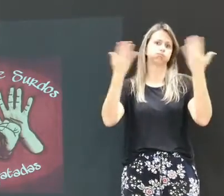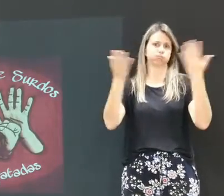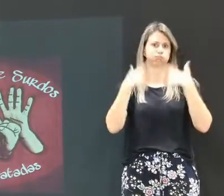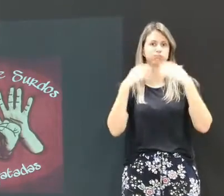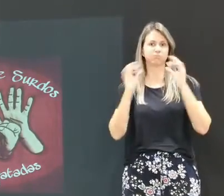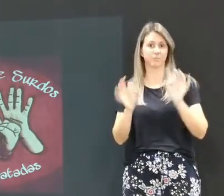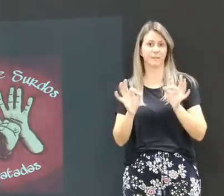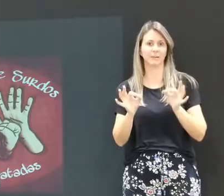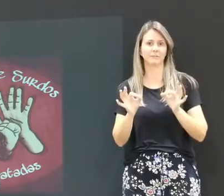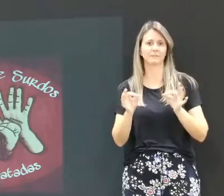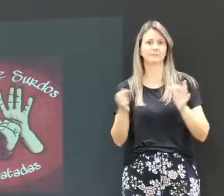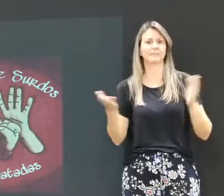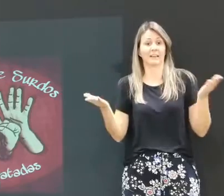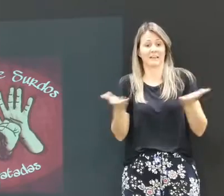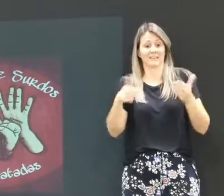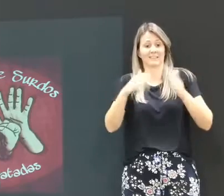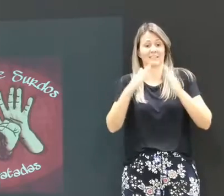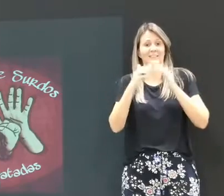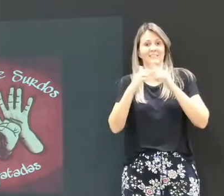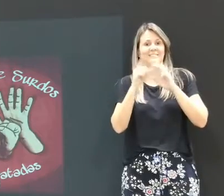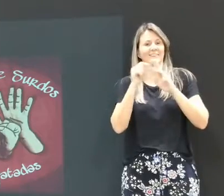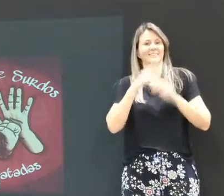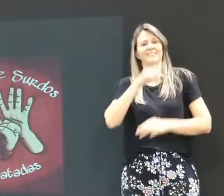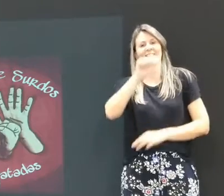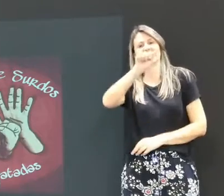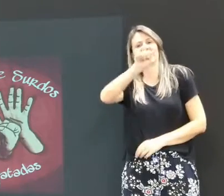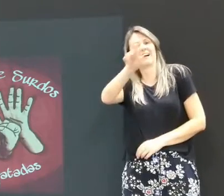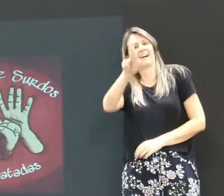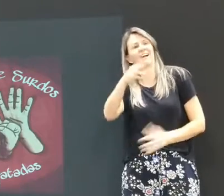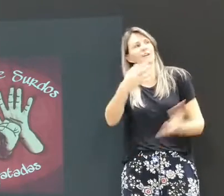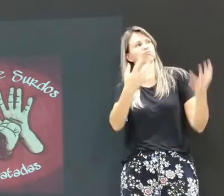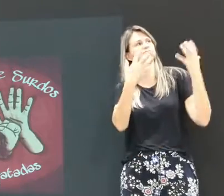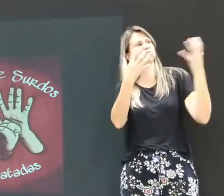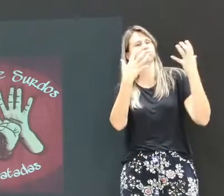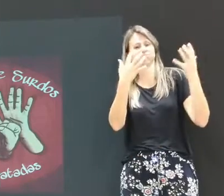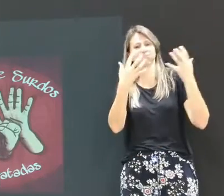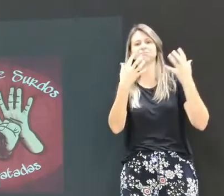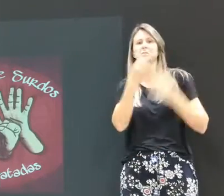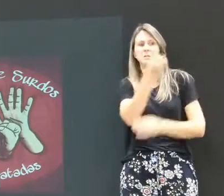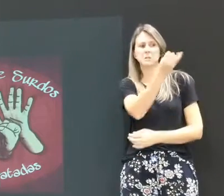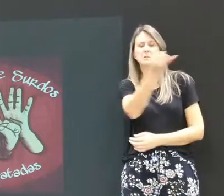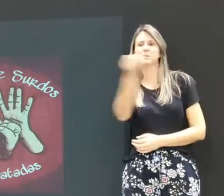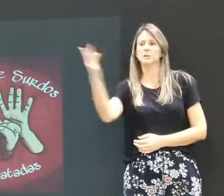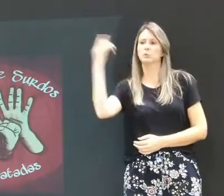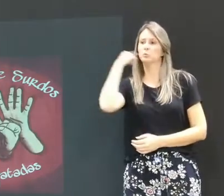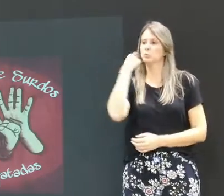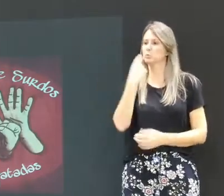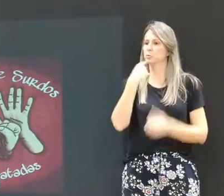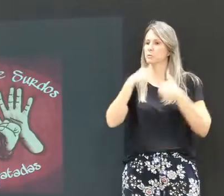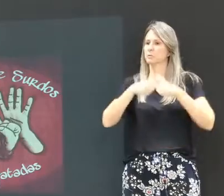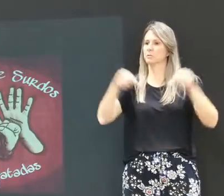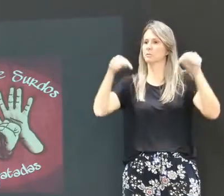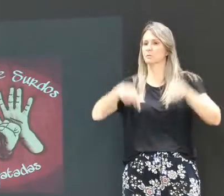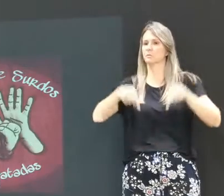esse calor que está aqui, né? Muito quente. Aqui na Igreja Resgate, nós temos o ar, né? Tem alguns surdos